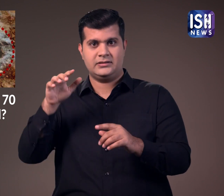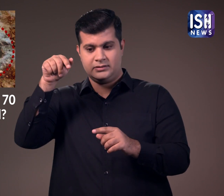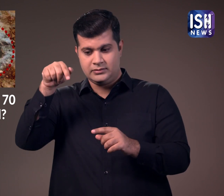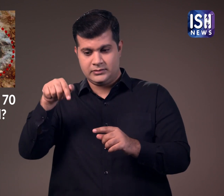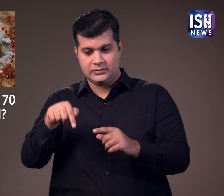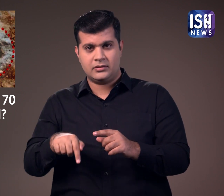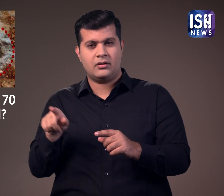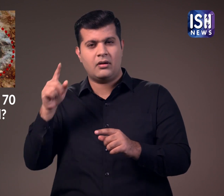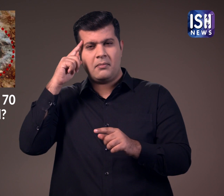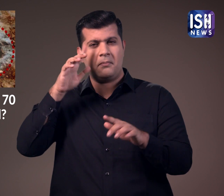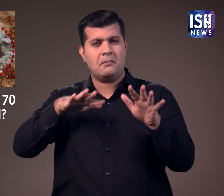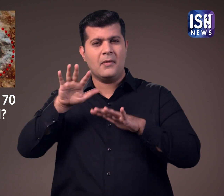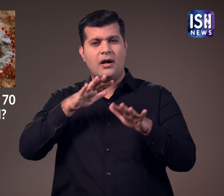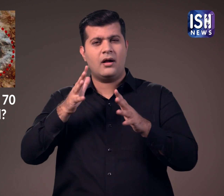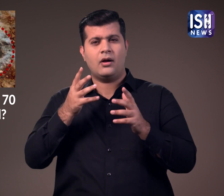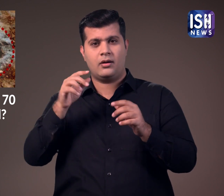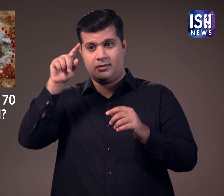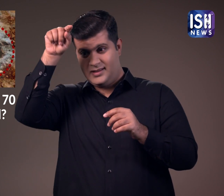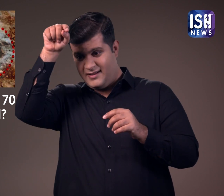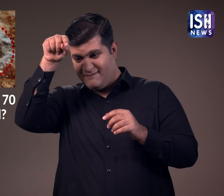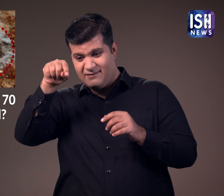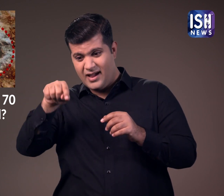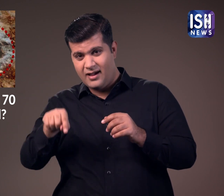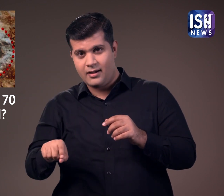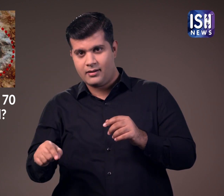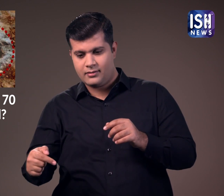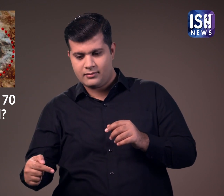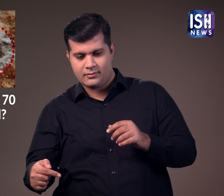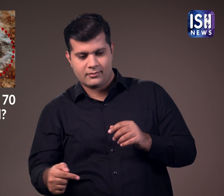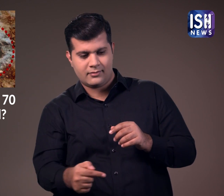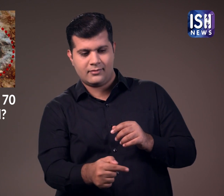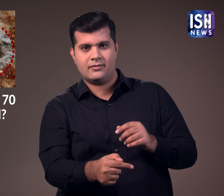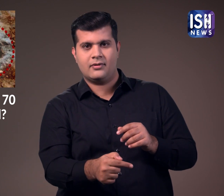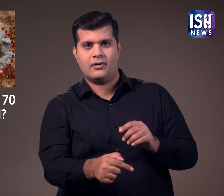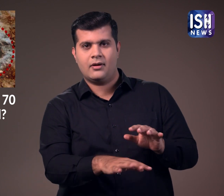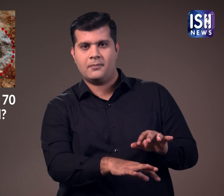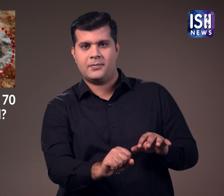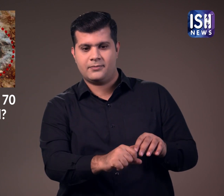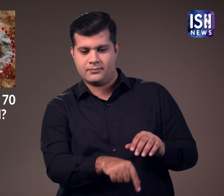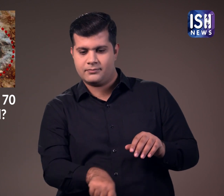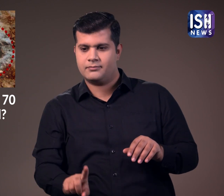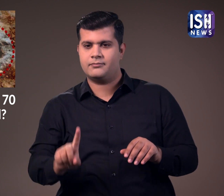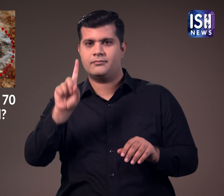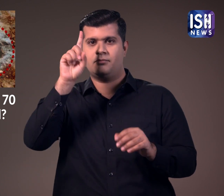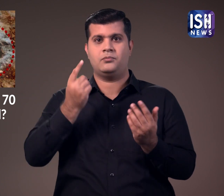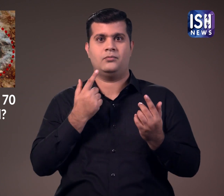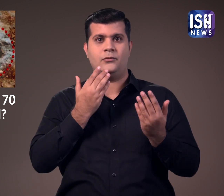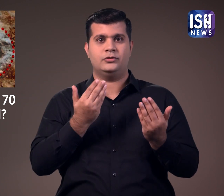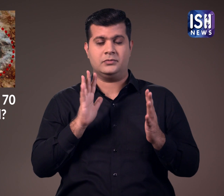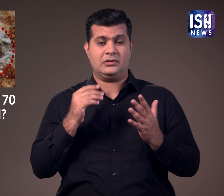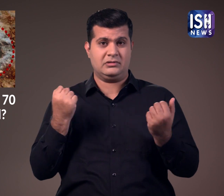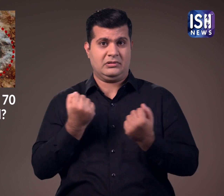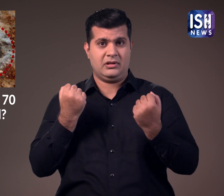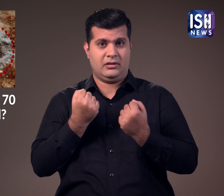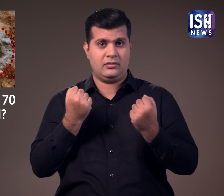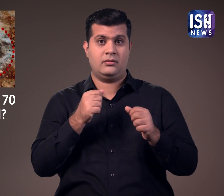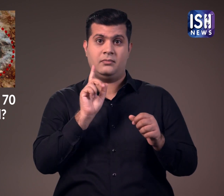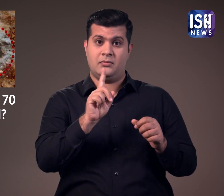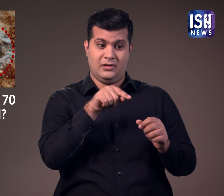जब वे मौके पर पहुँच जाएंगे तो वे लड़के तक पहुँचने और उसे बाहर निकालने के लिए एक और सुरंग हो देंगे प्रयास चल रहे हैं